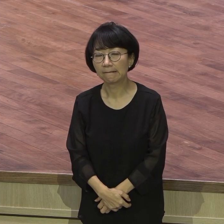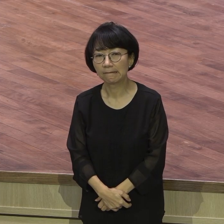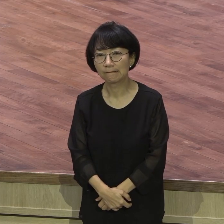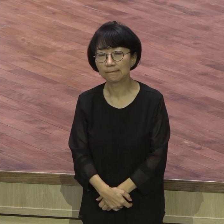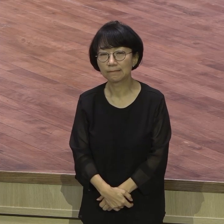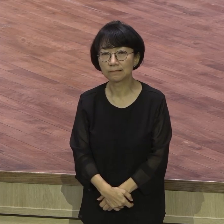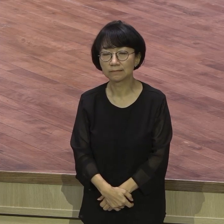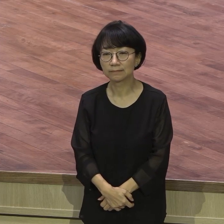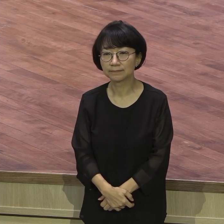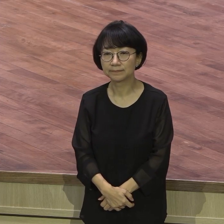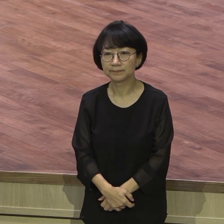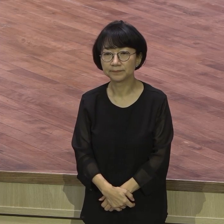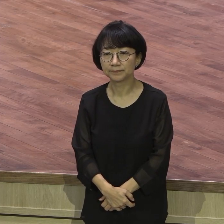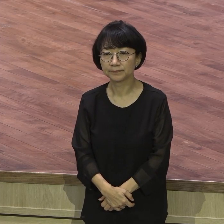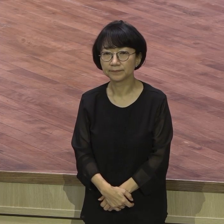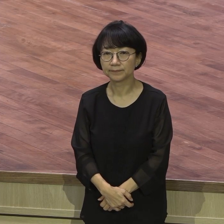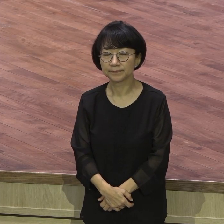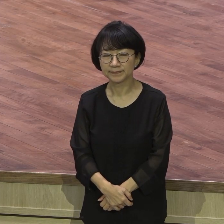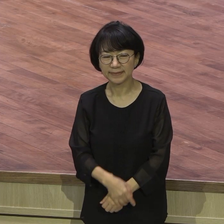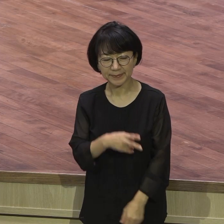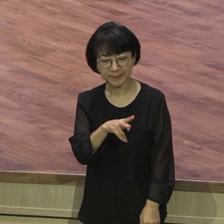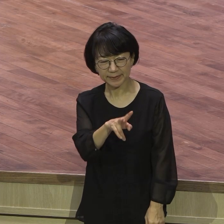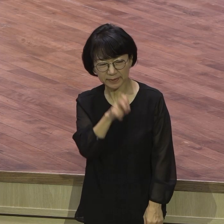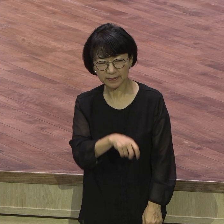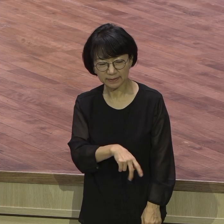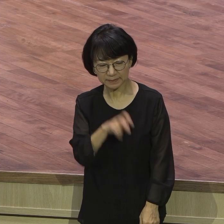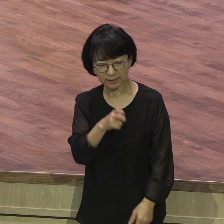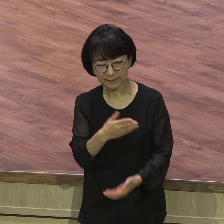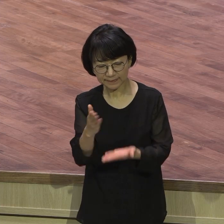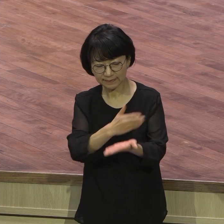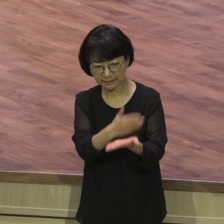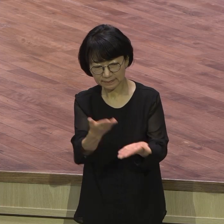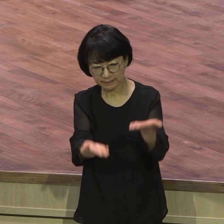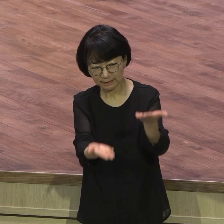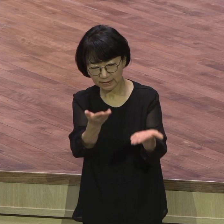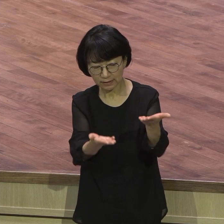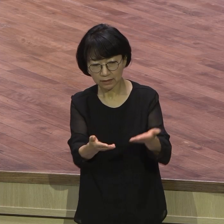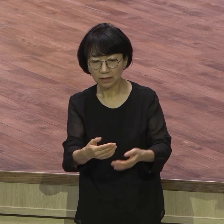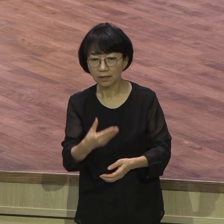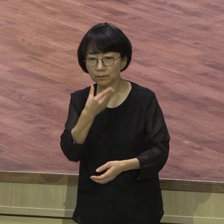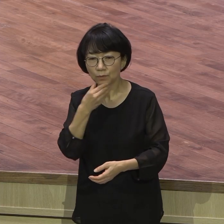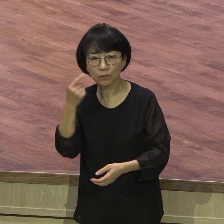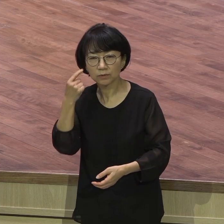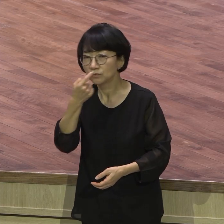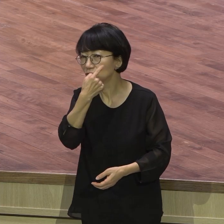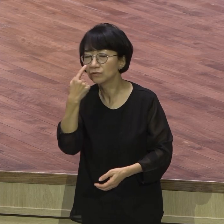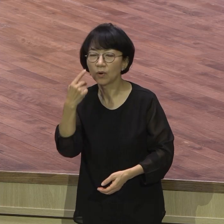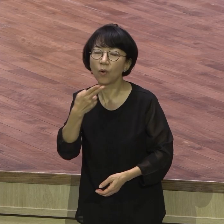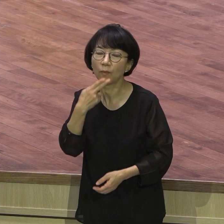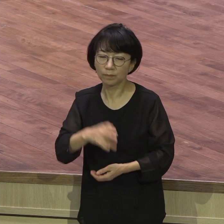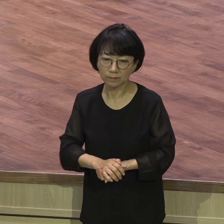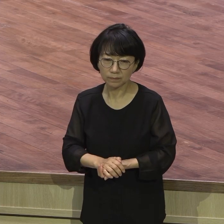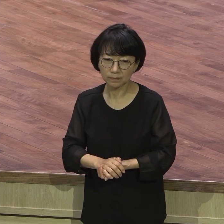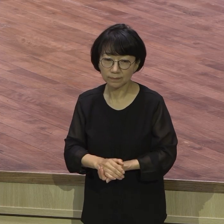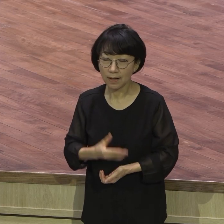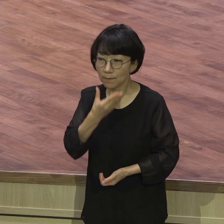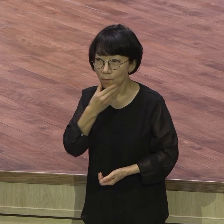그 사람은 보검의 눈이 없는 거에요 보검의 눈으로 보면 다 사랑스럽고 감사해요